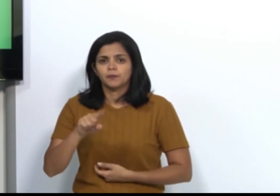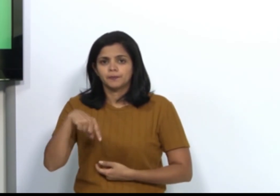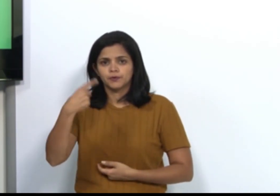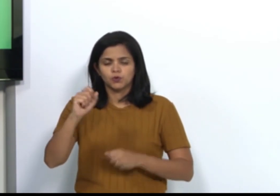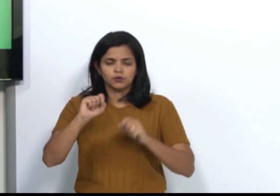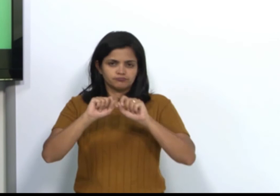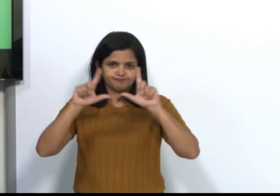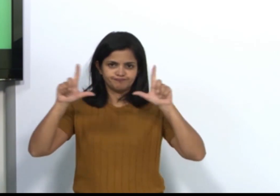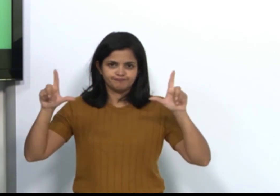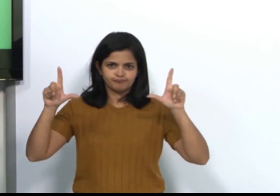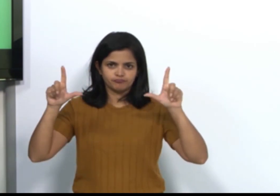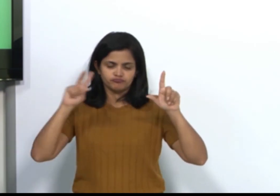Vamos para o próximo slide.